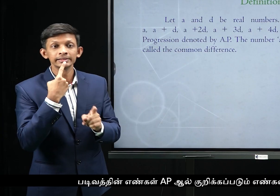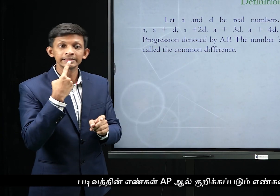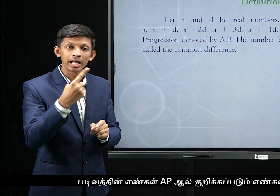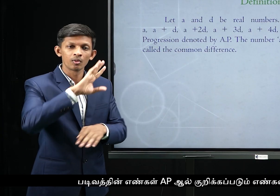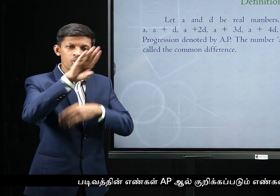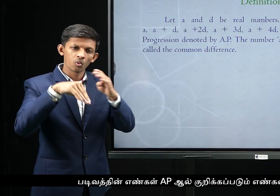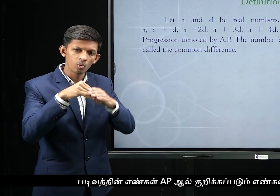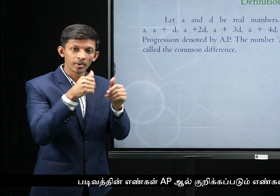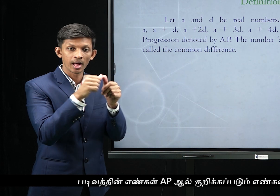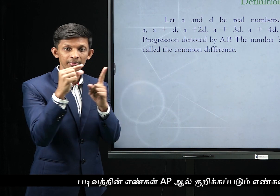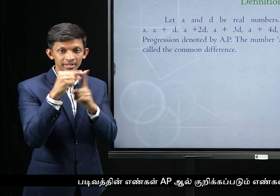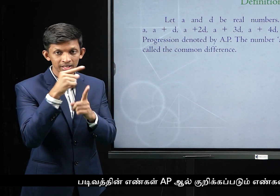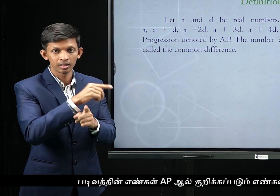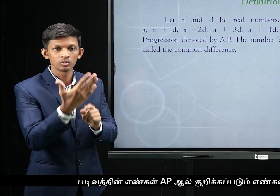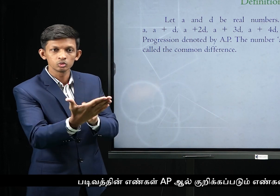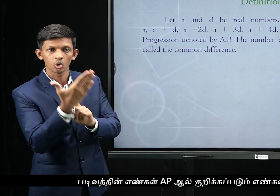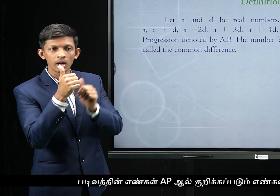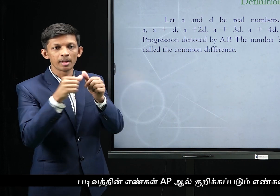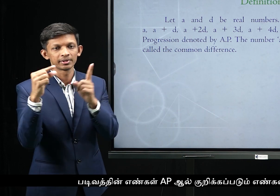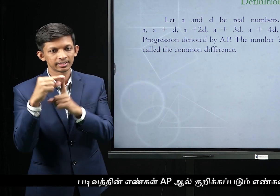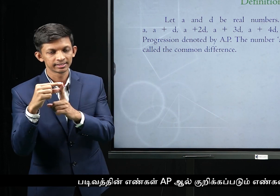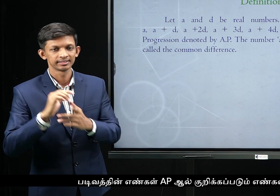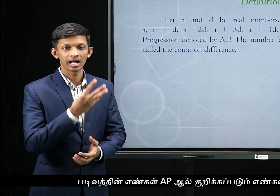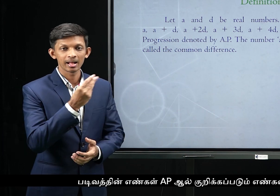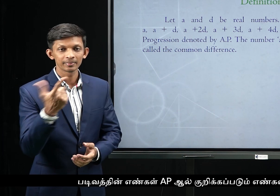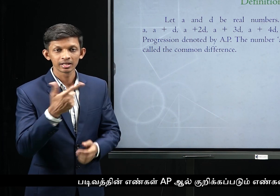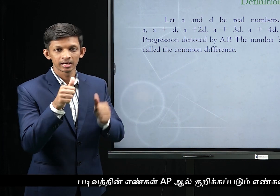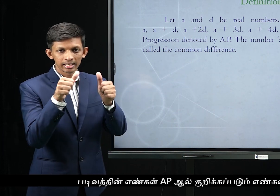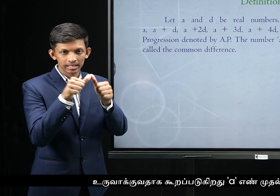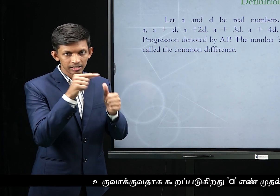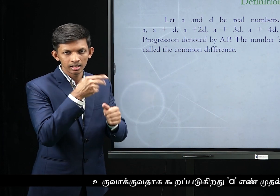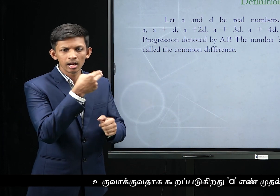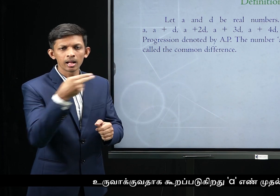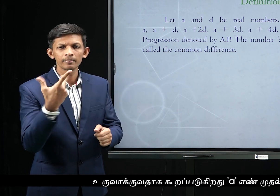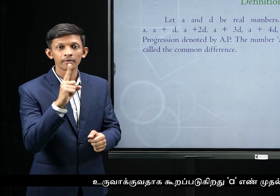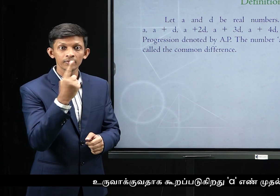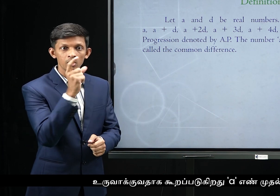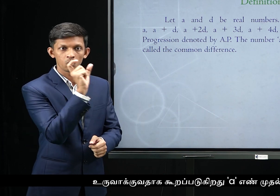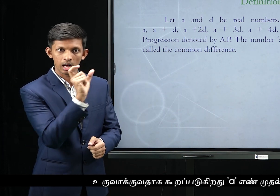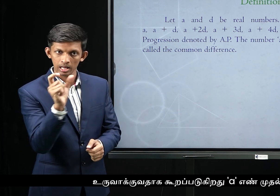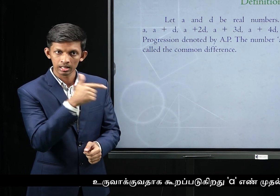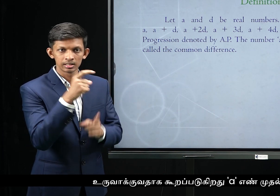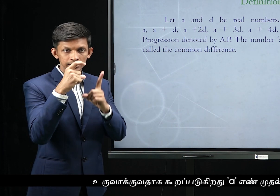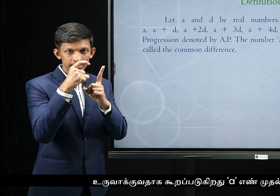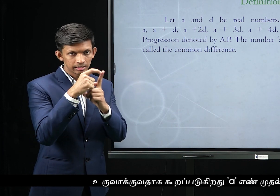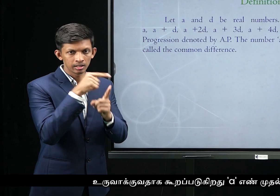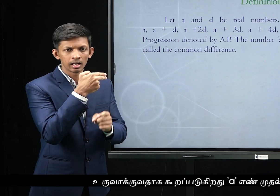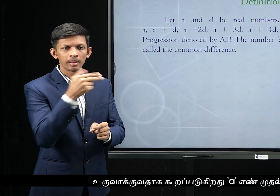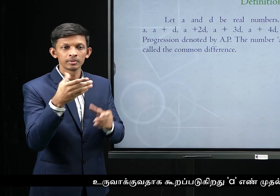எண்கள் AP ஆல் குறிக்கப்படும் எண்கணித முன்னேற்றத்தை உருவாக்குவதாக கூறப்படுகிறது. A எண்